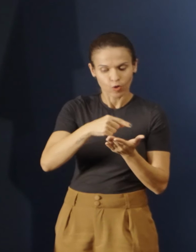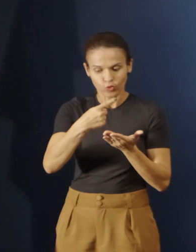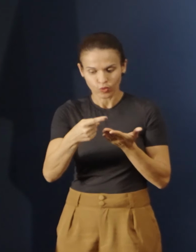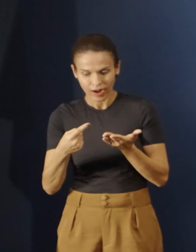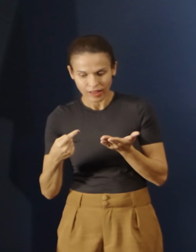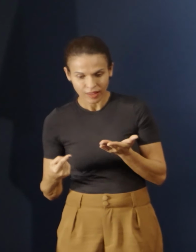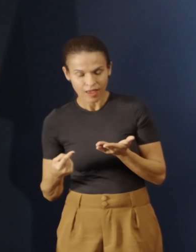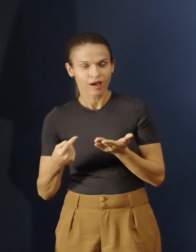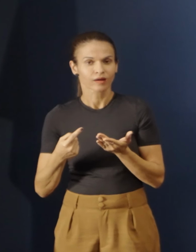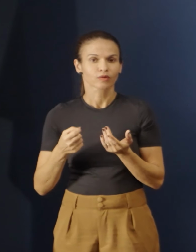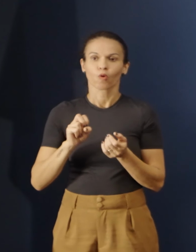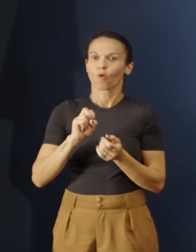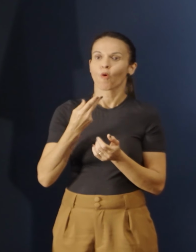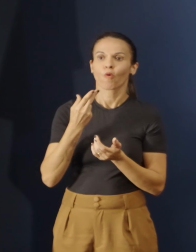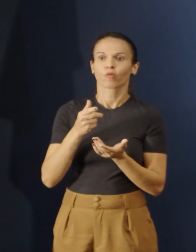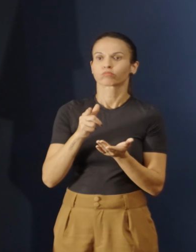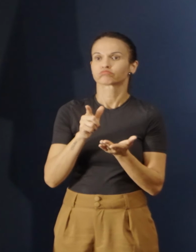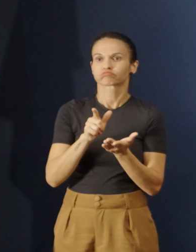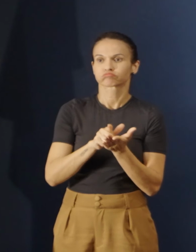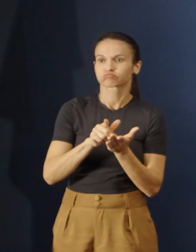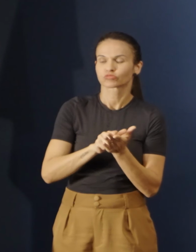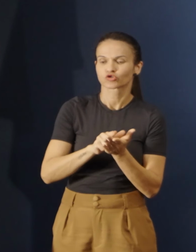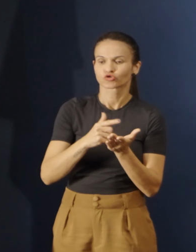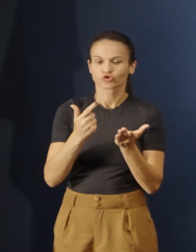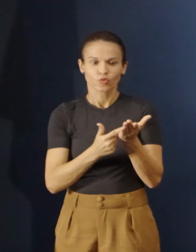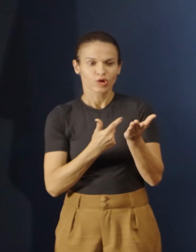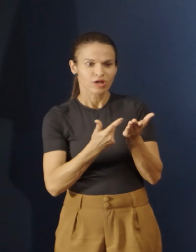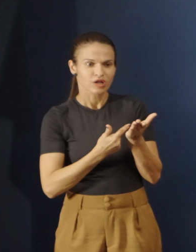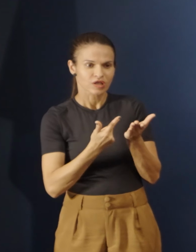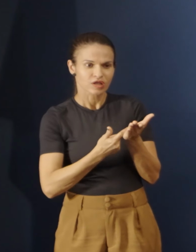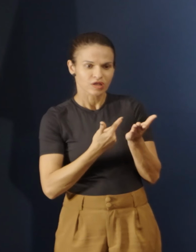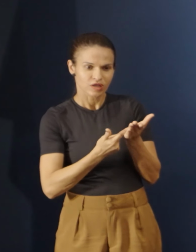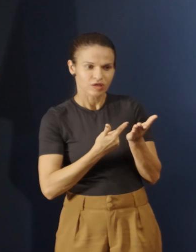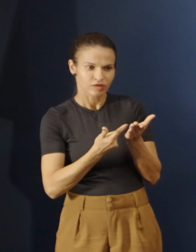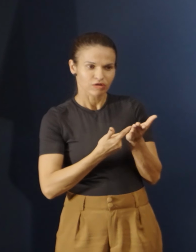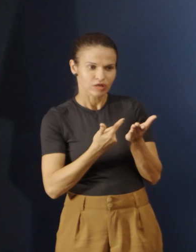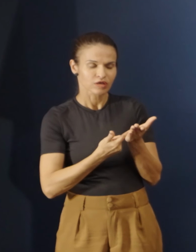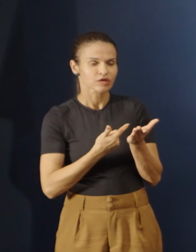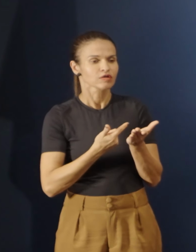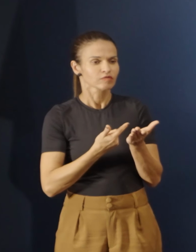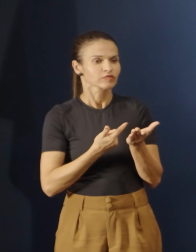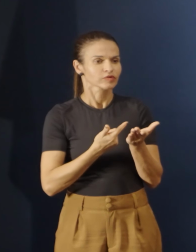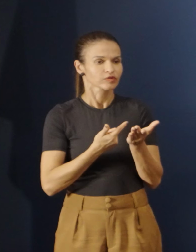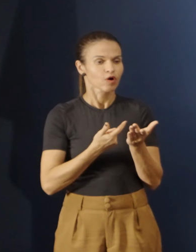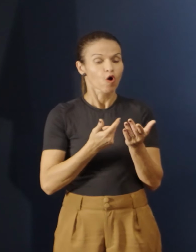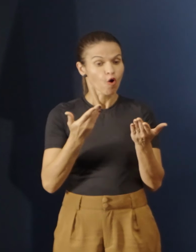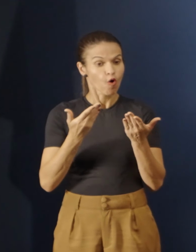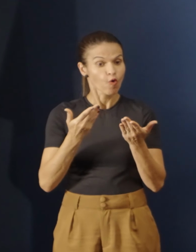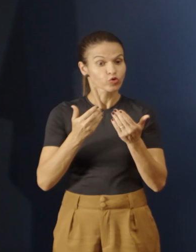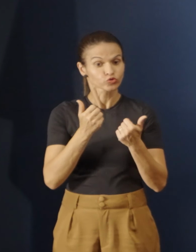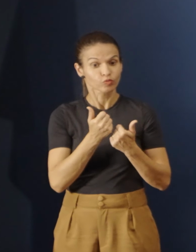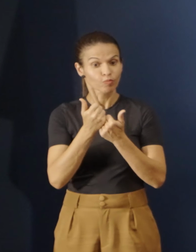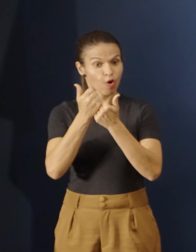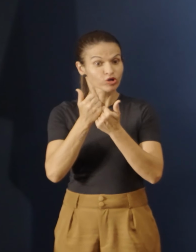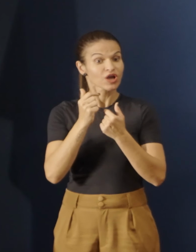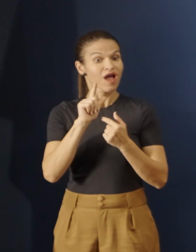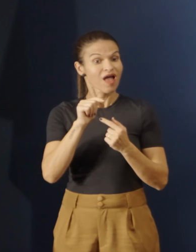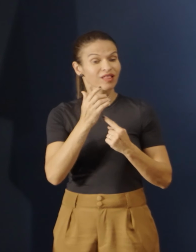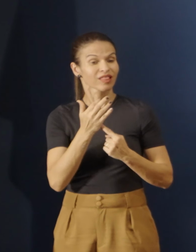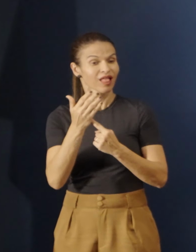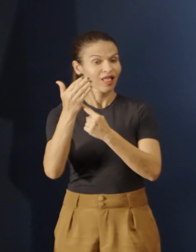caderno, ou às vezes numa folha de rosto de um livro, você mandava uma carta, escrevia uma carta na folha de rosto de um livro, e hoje em dia o suporte é virtual. Claro que